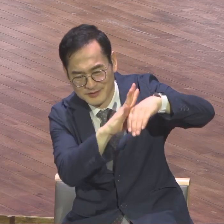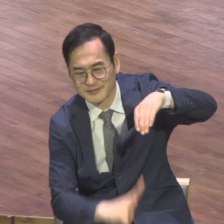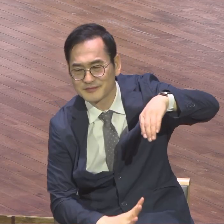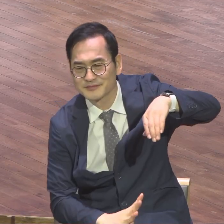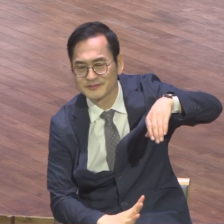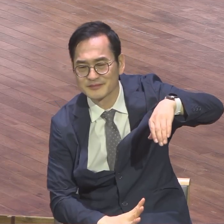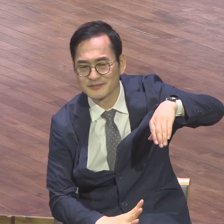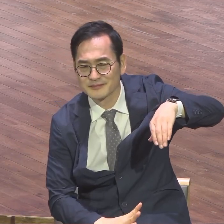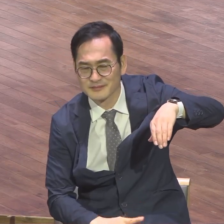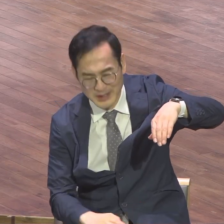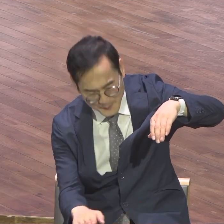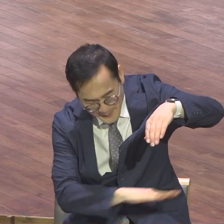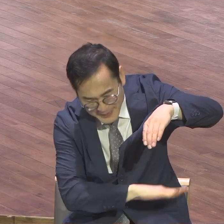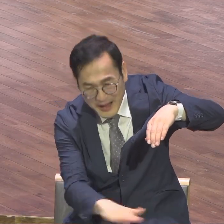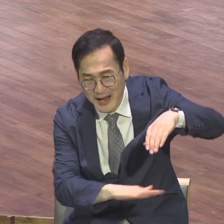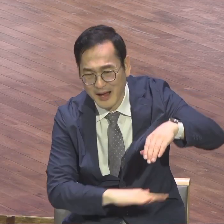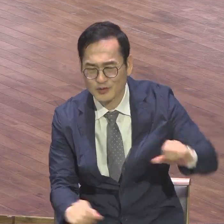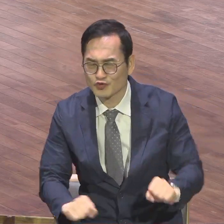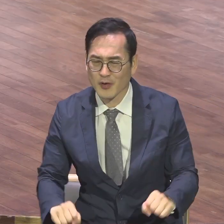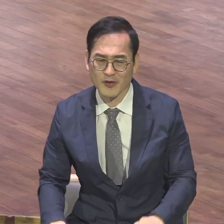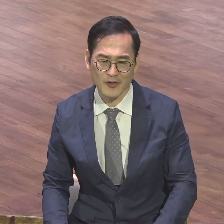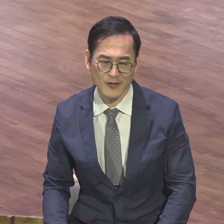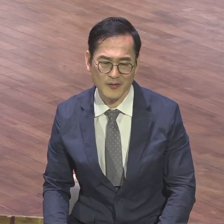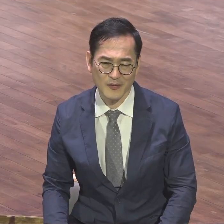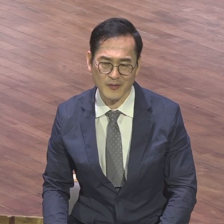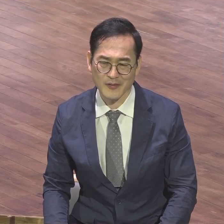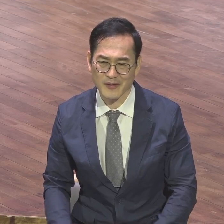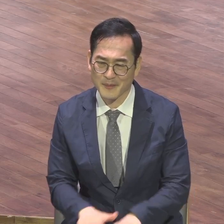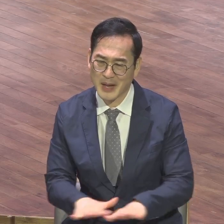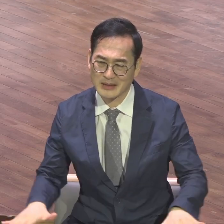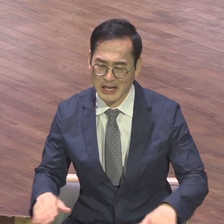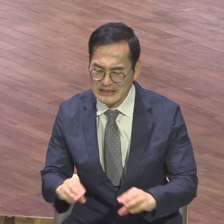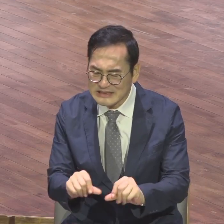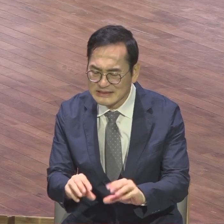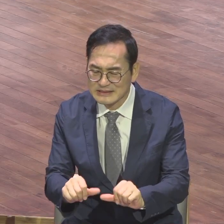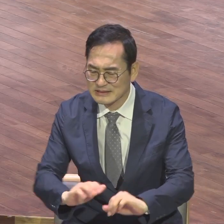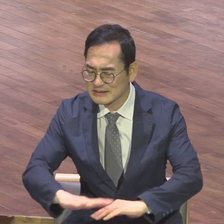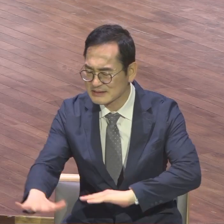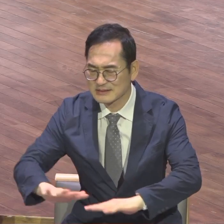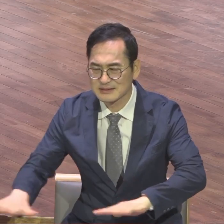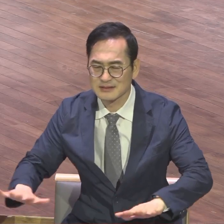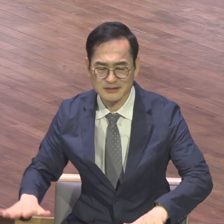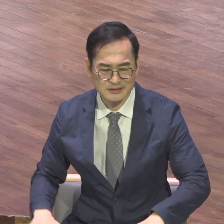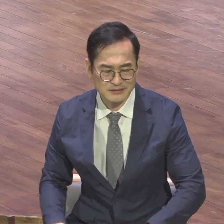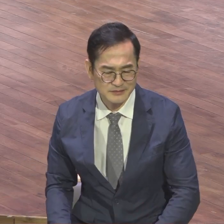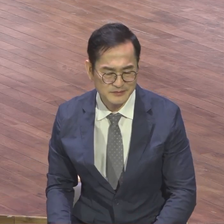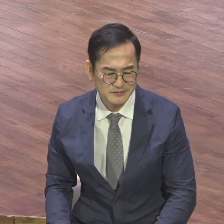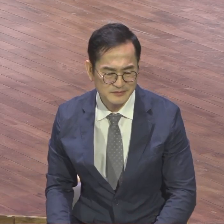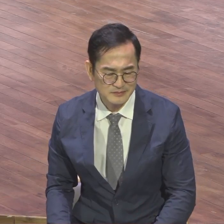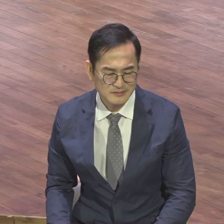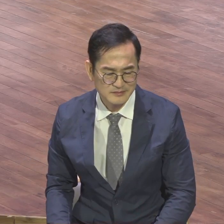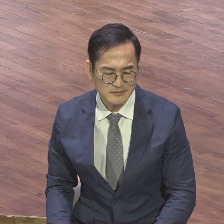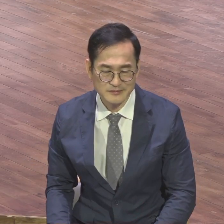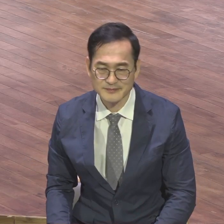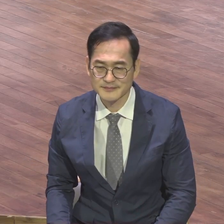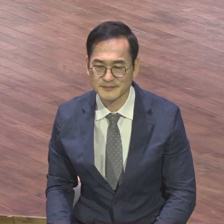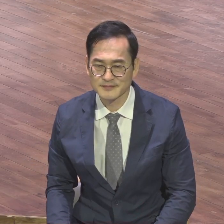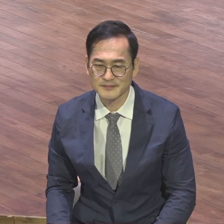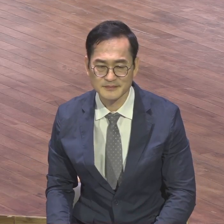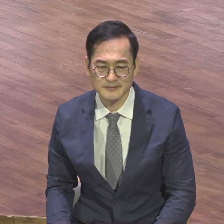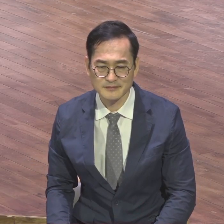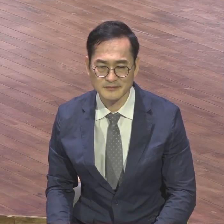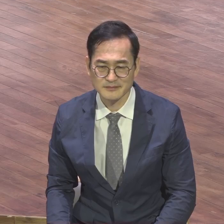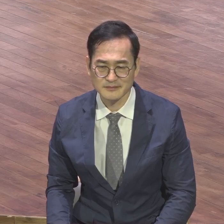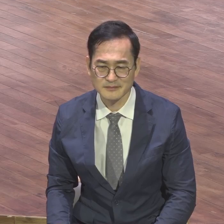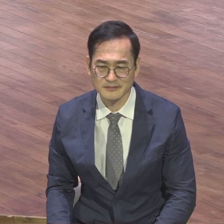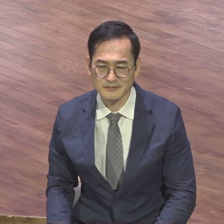바닥이 세면도 아니에요. 세면도 그때는 없었고 그냥 바닥이에요. 바닥 흙에다가 이 흙에다 그냥 더 거기